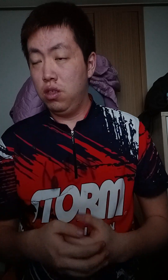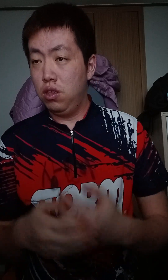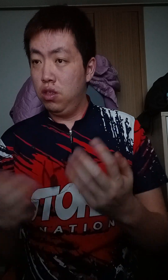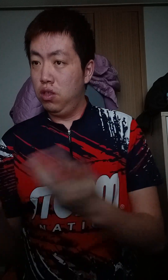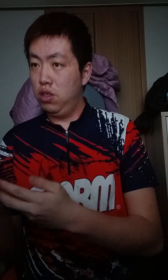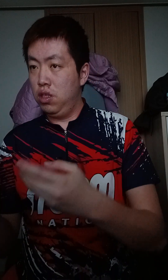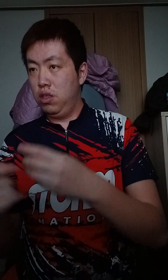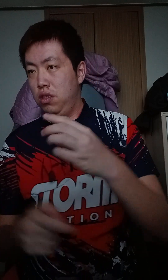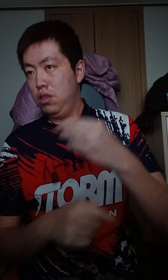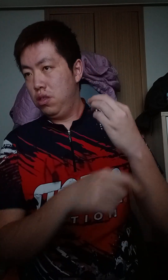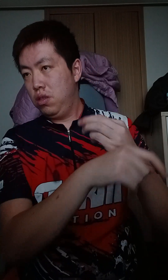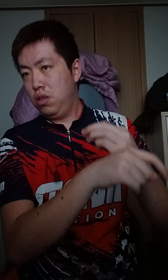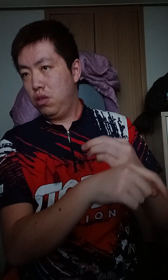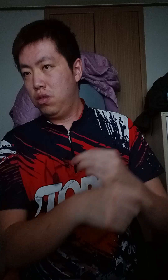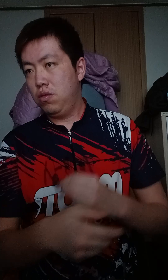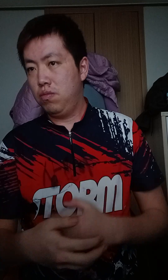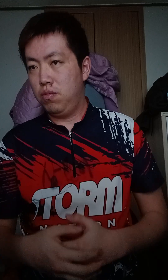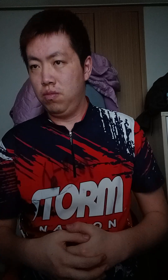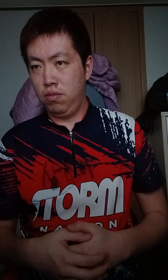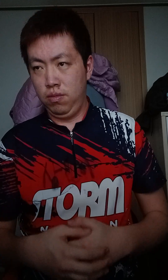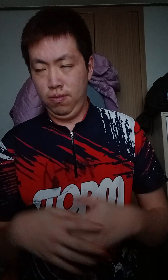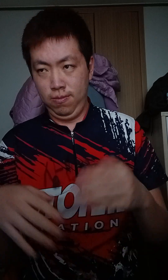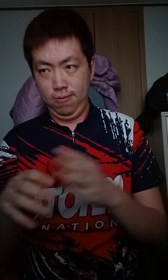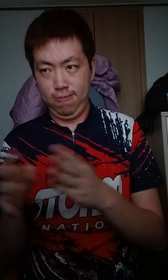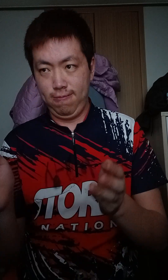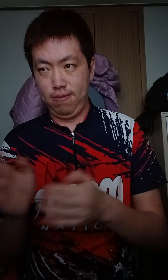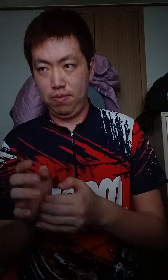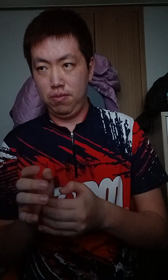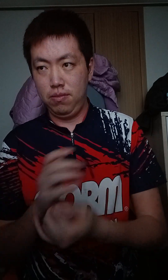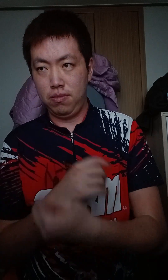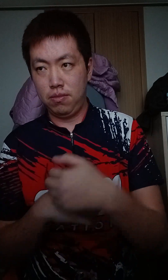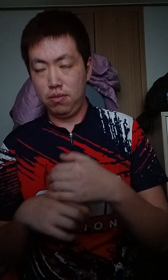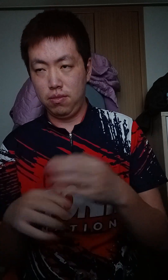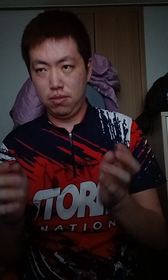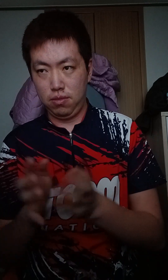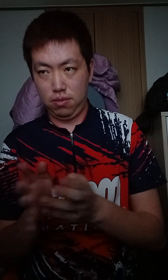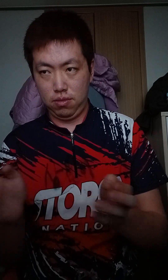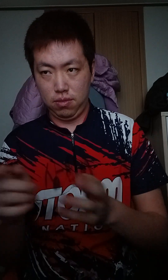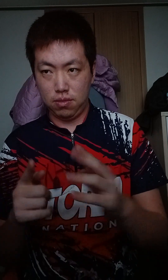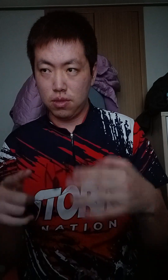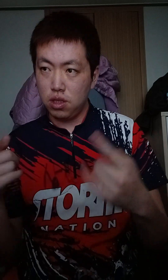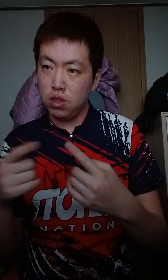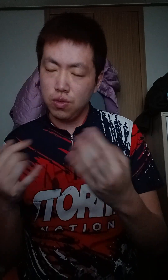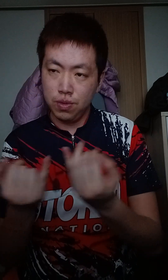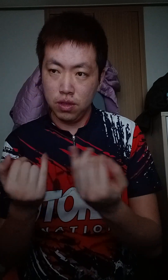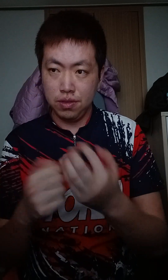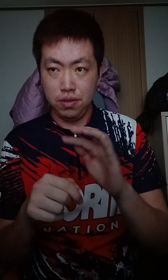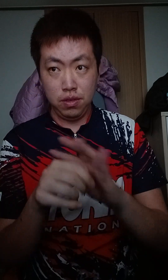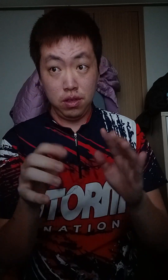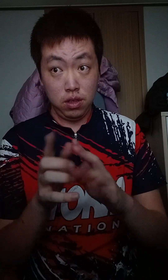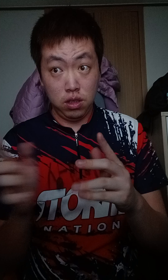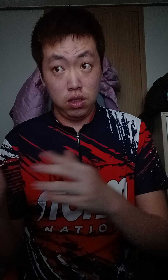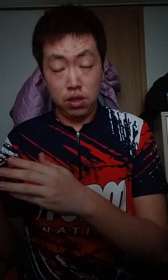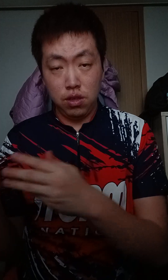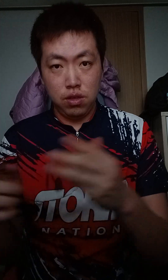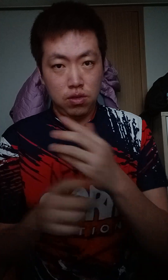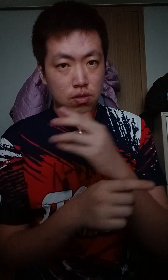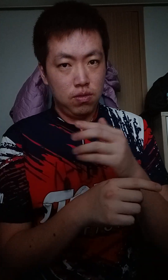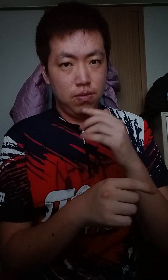공간이 되어져야 한다. 장애인 단체는 발달 장애인의 자립과 돌봄을 위해 지자체가 보다 적극적으로 나서줄 것을